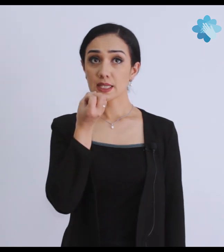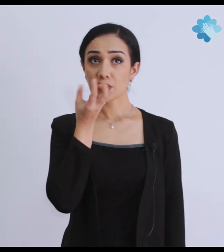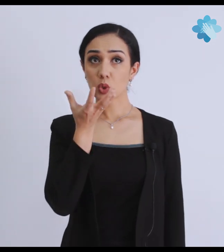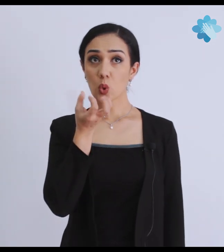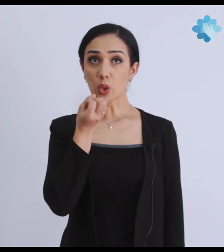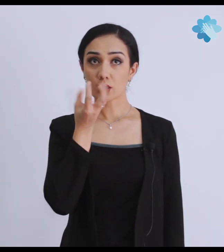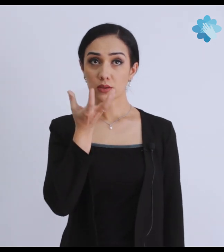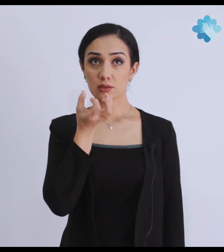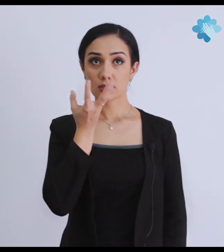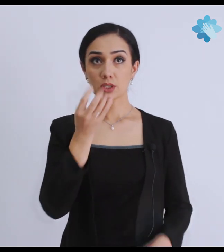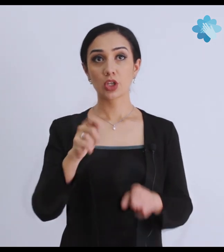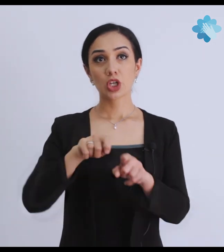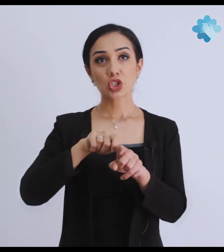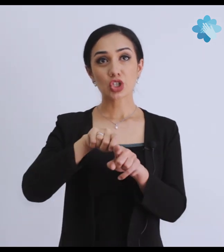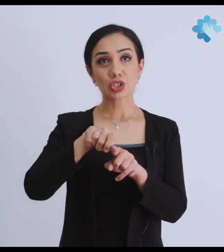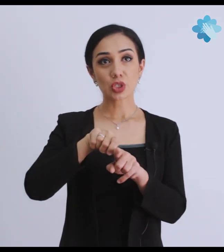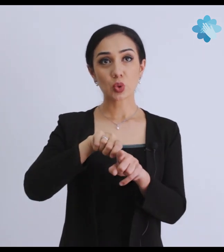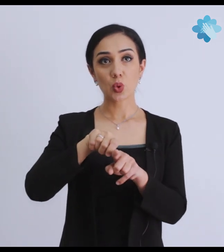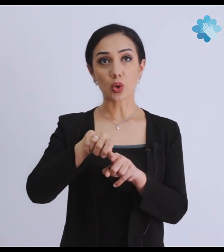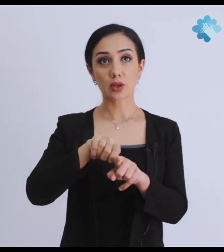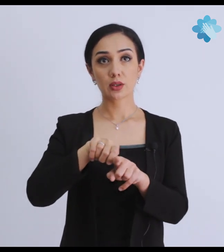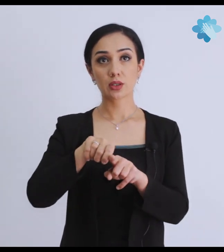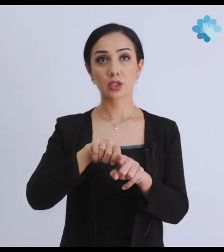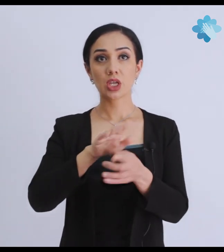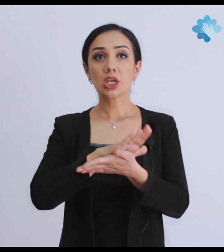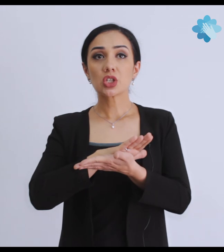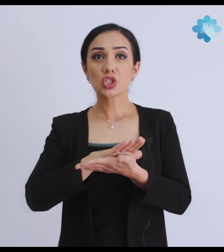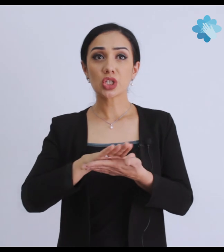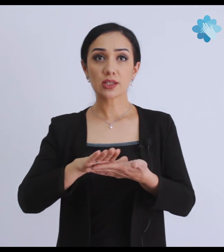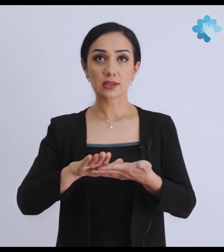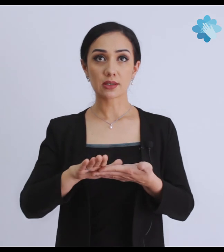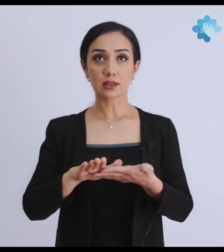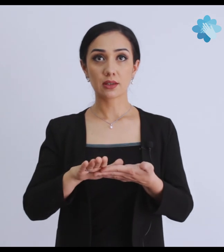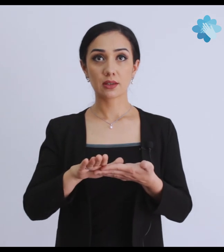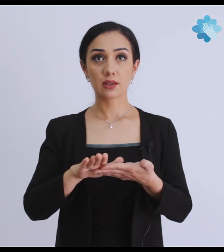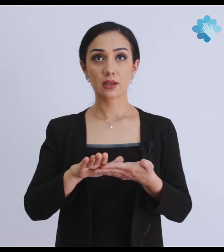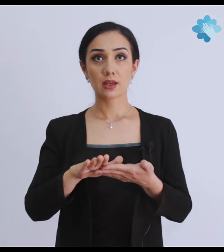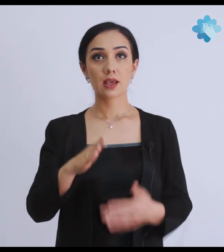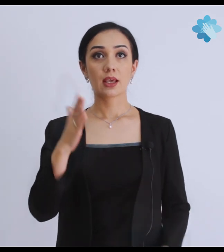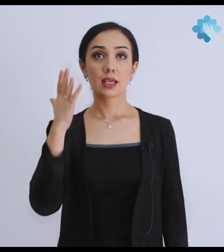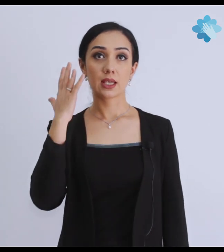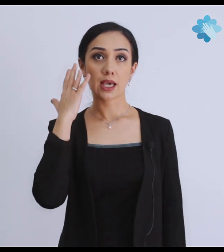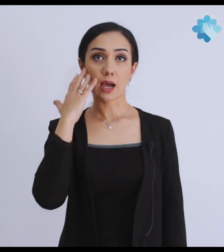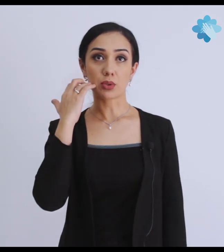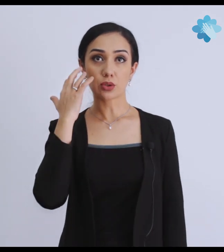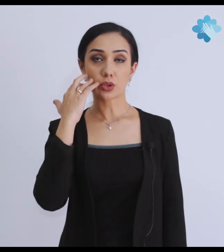цветок чеснок чистый яблоко